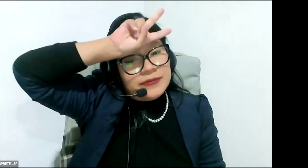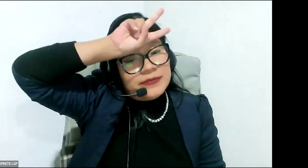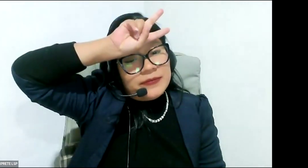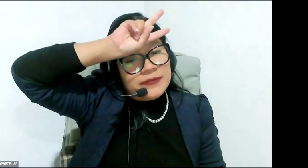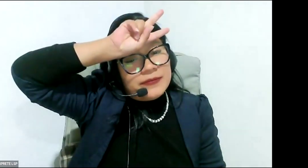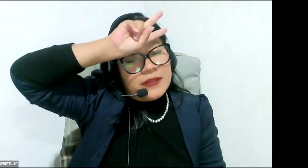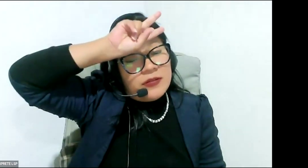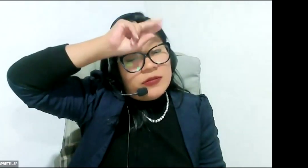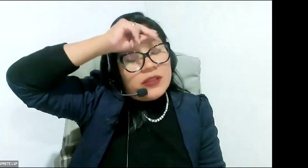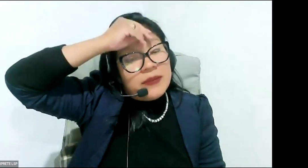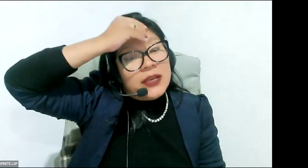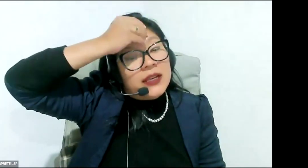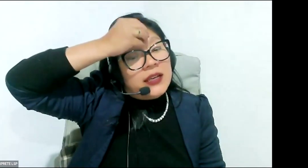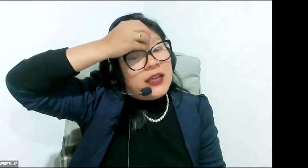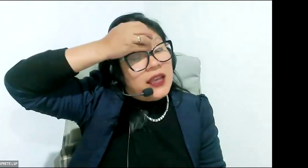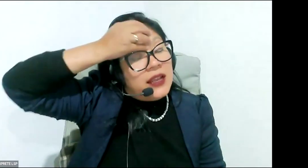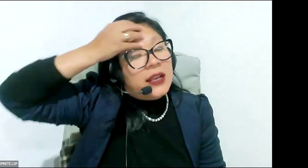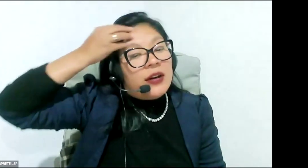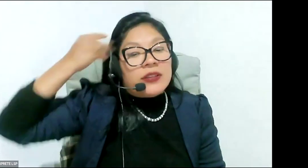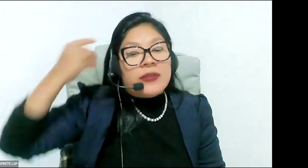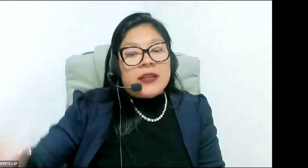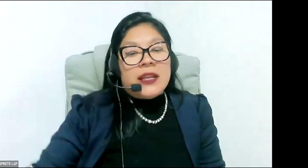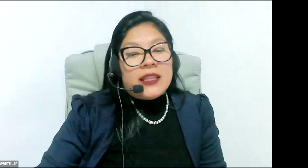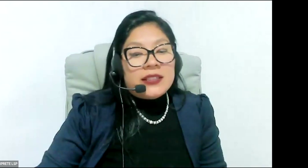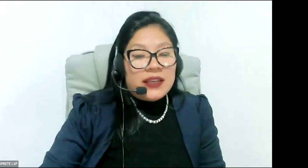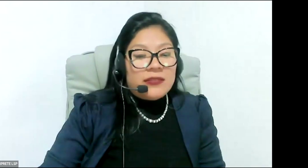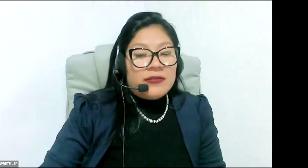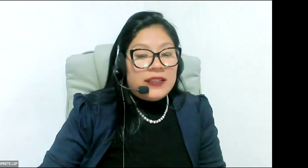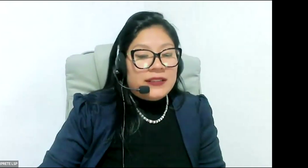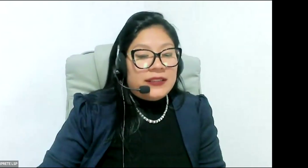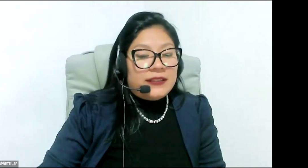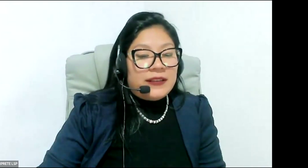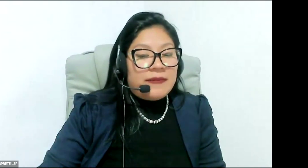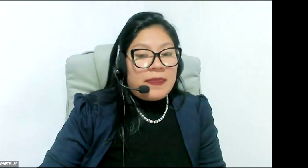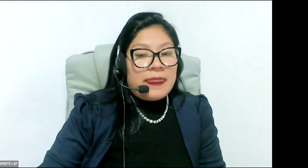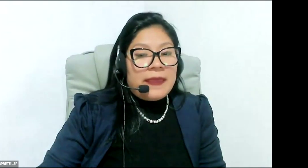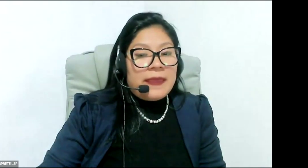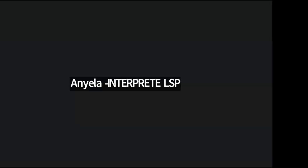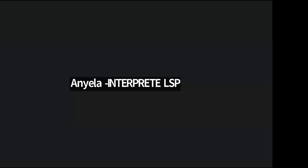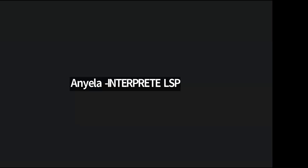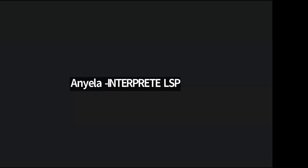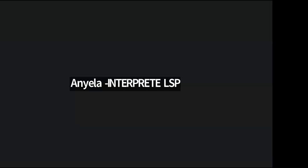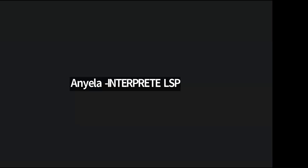Perú o también la otra manera de hacerlo es